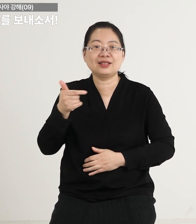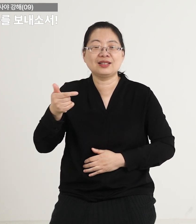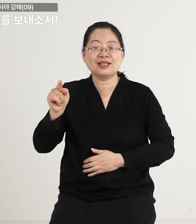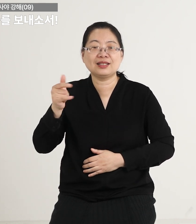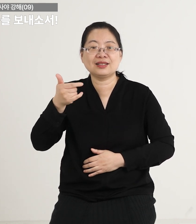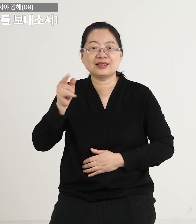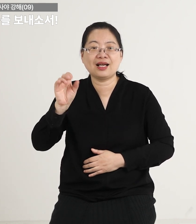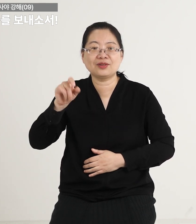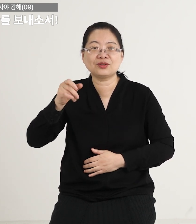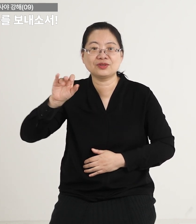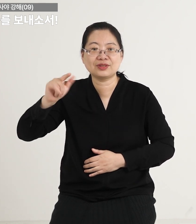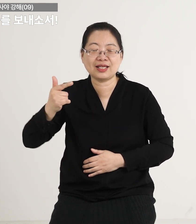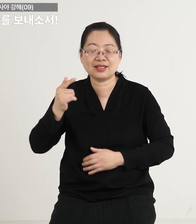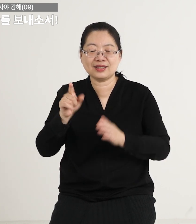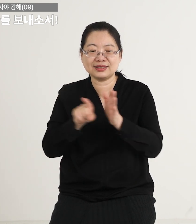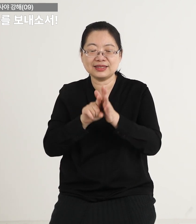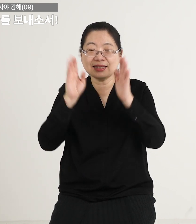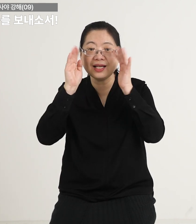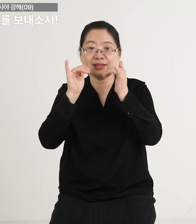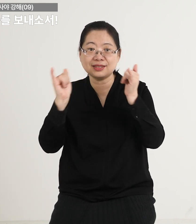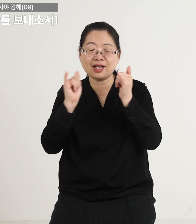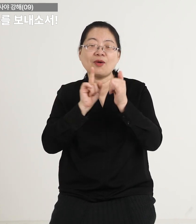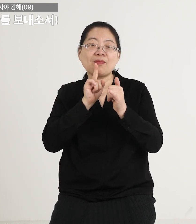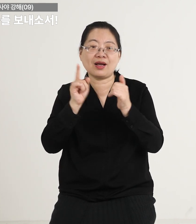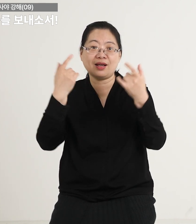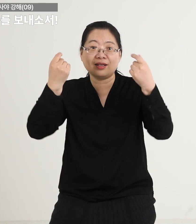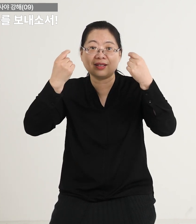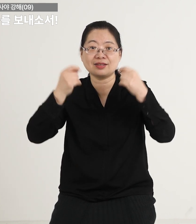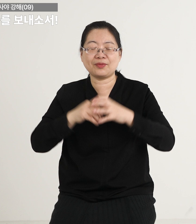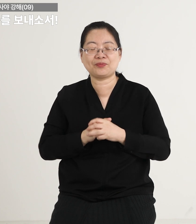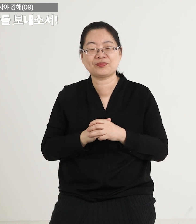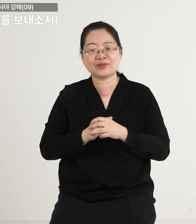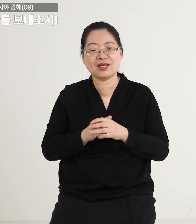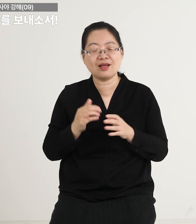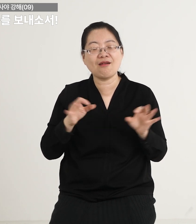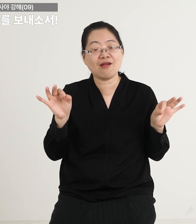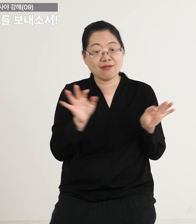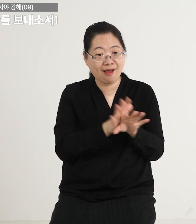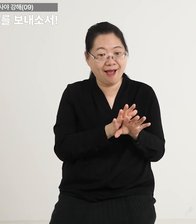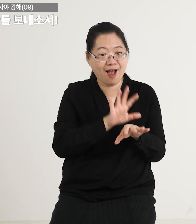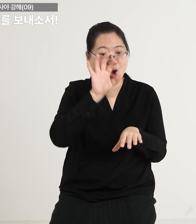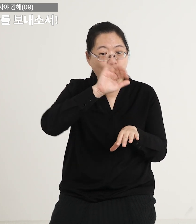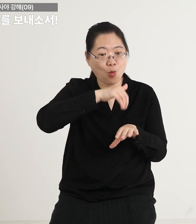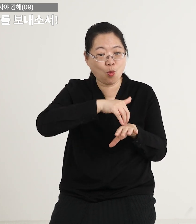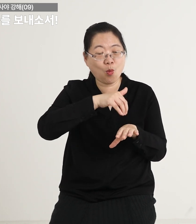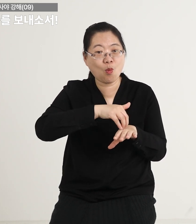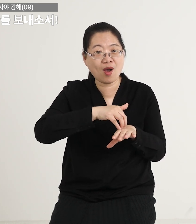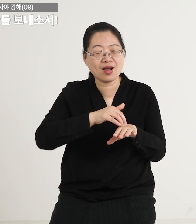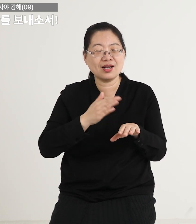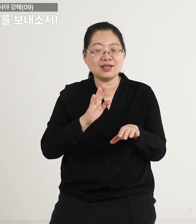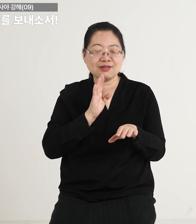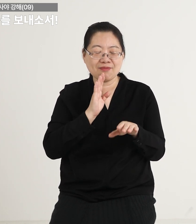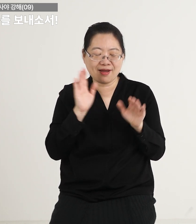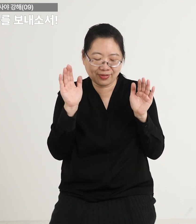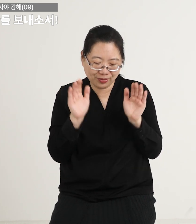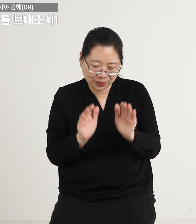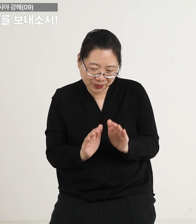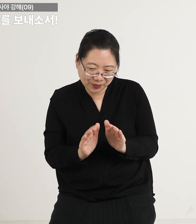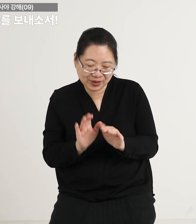나웨인이라는 신학자가 한 얘기인데, 사라지는 연습, 작아지는